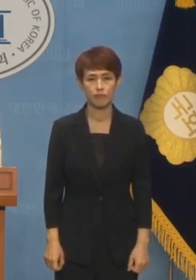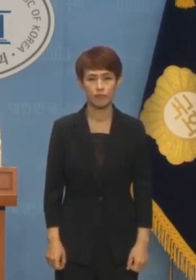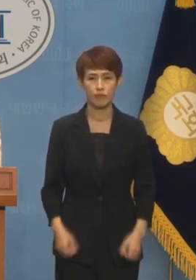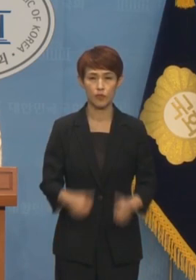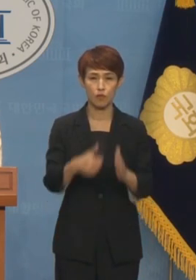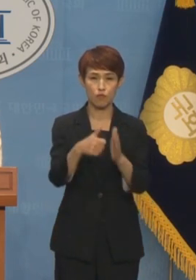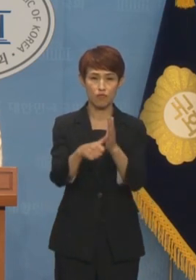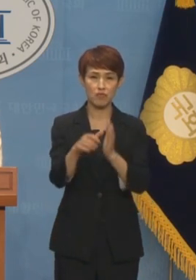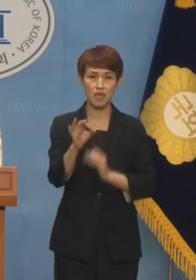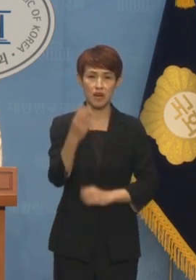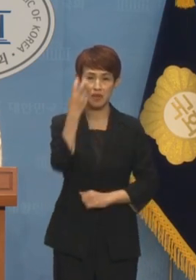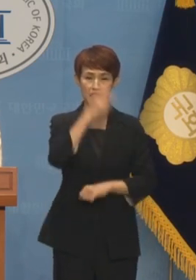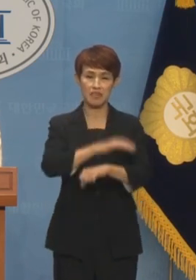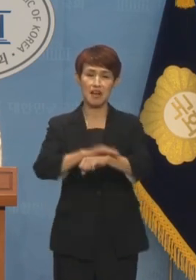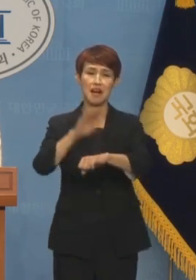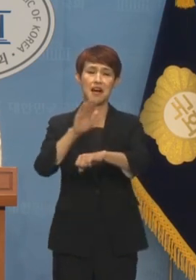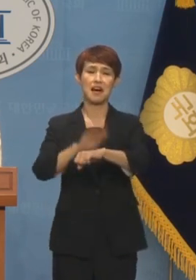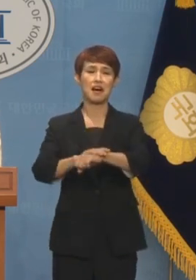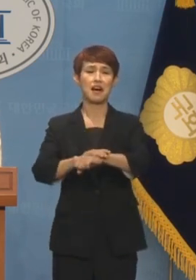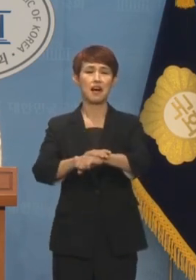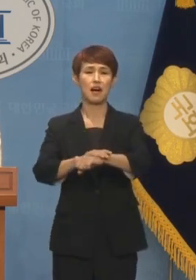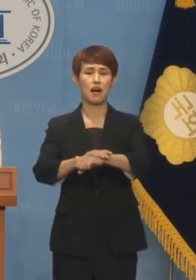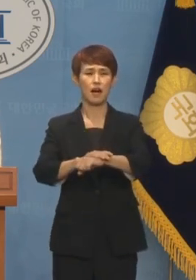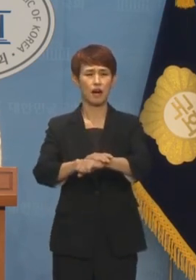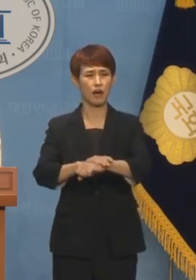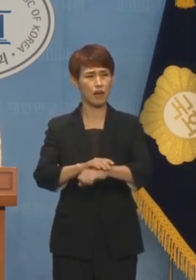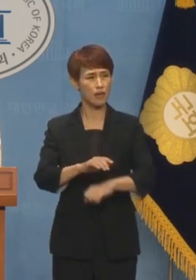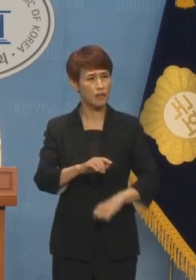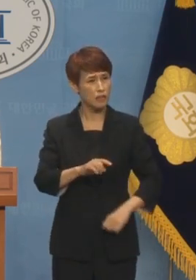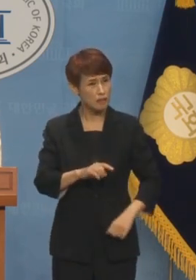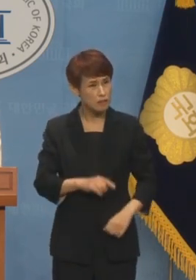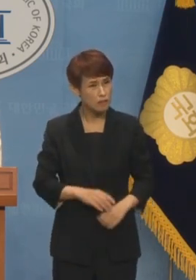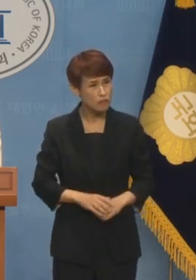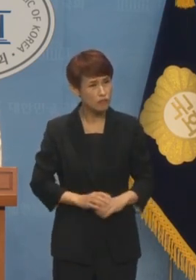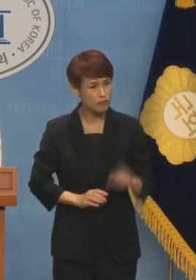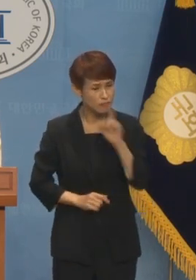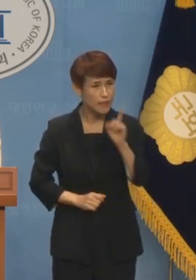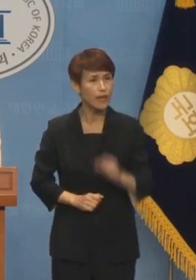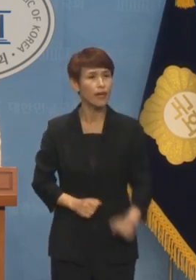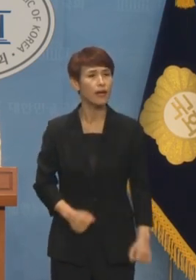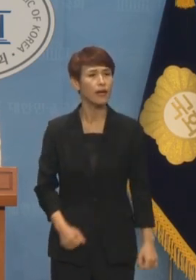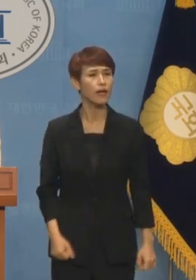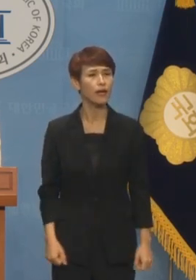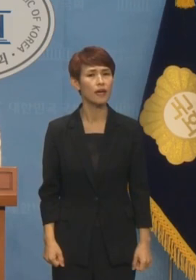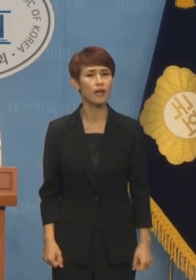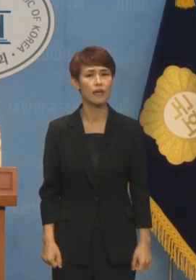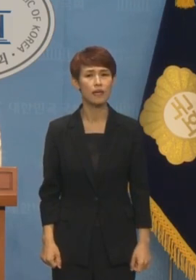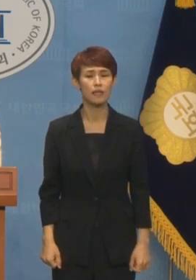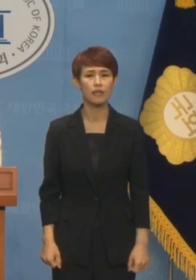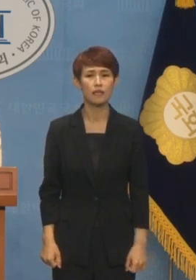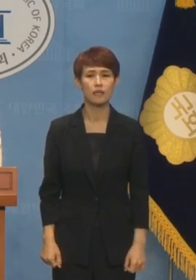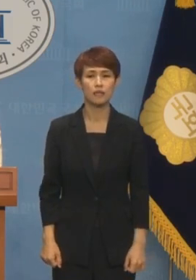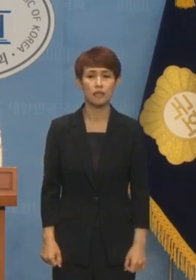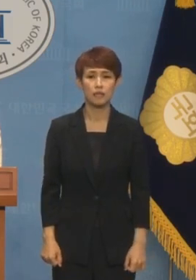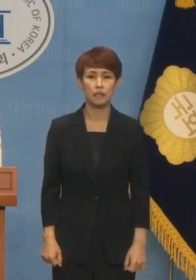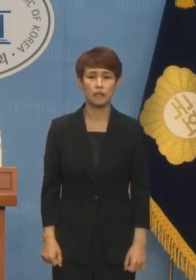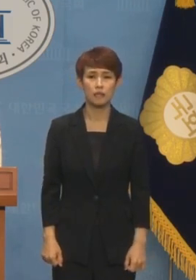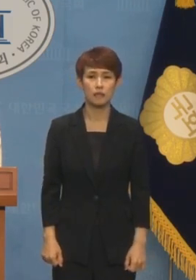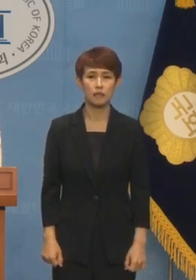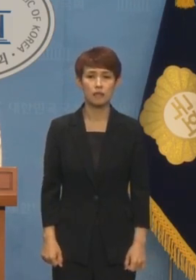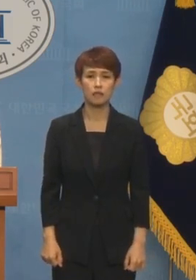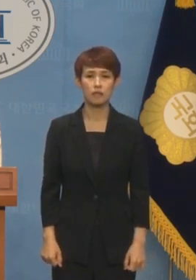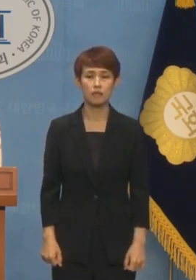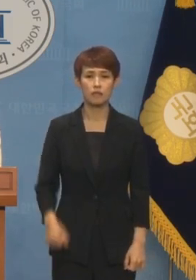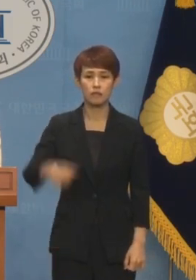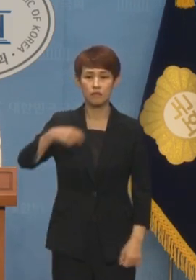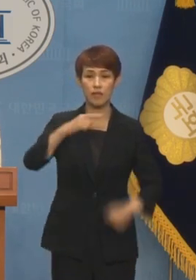물가 관리 잘 되고 있다는 소리를 어떻게 국민 앞에서 할 수 있습니까?